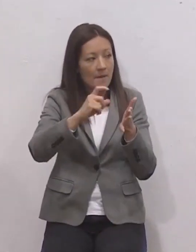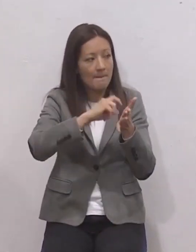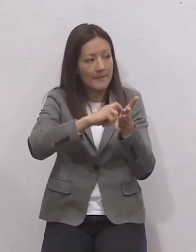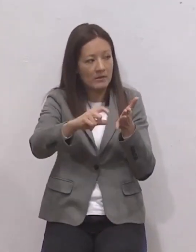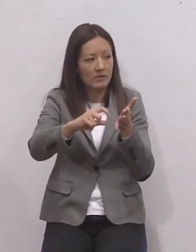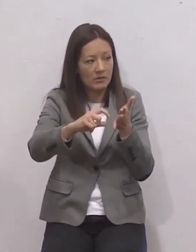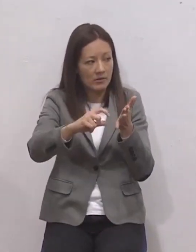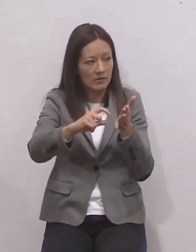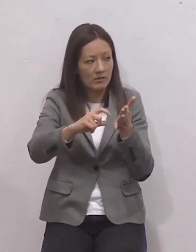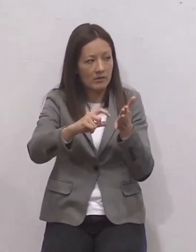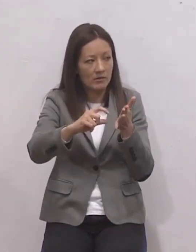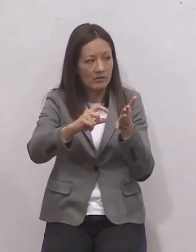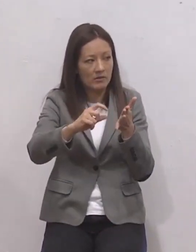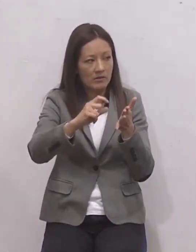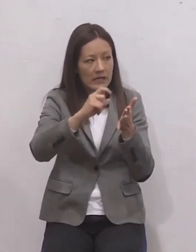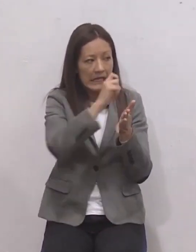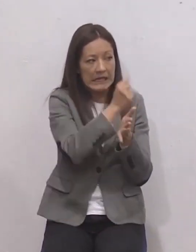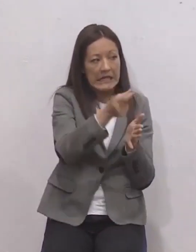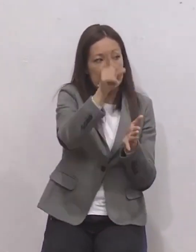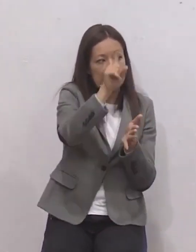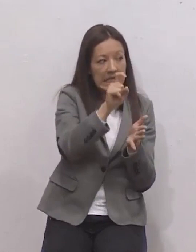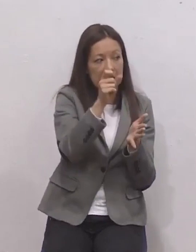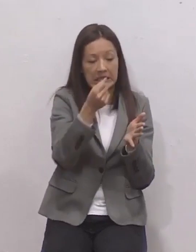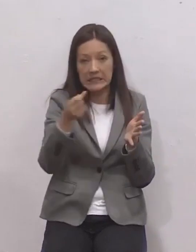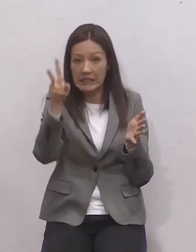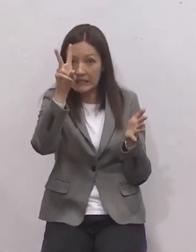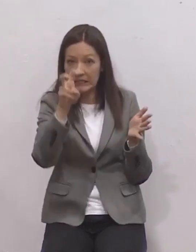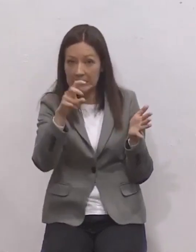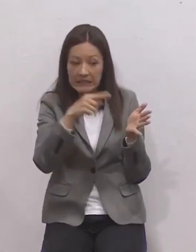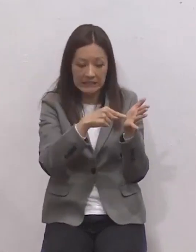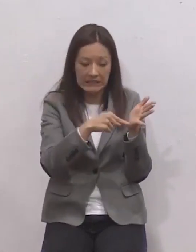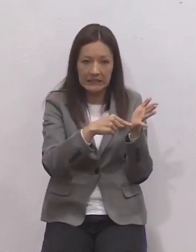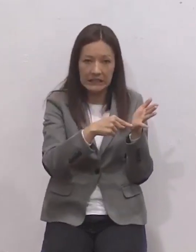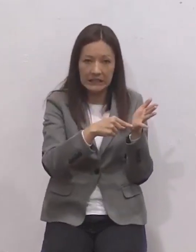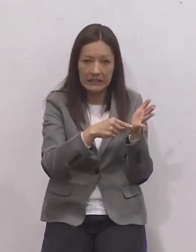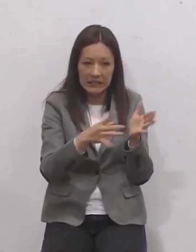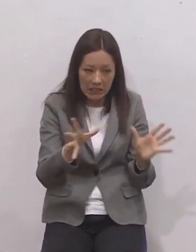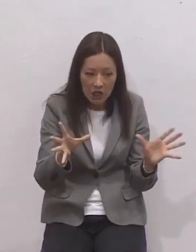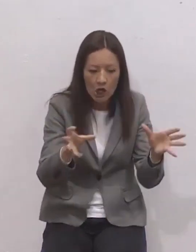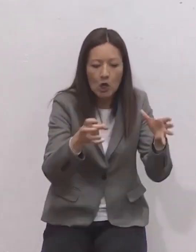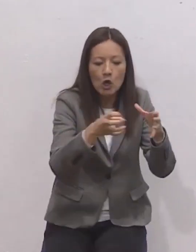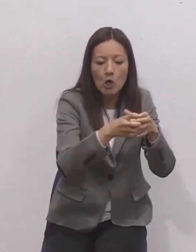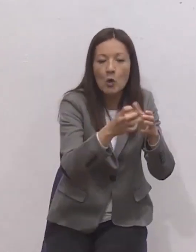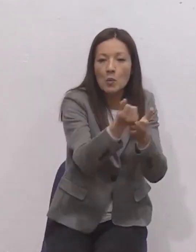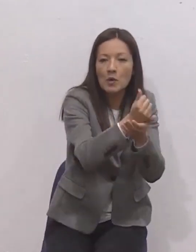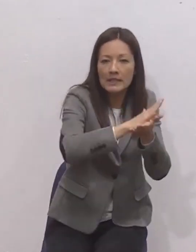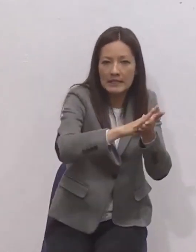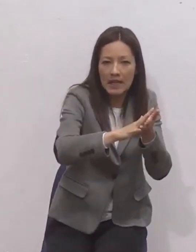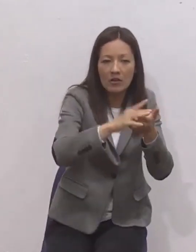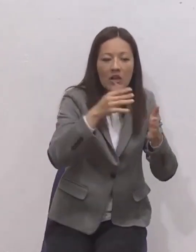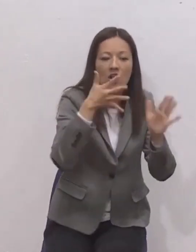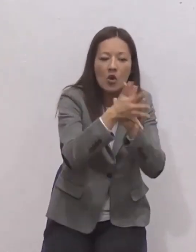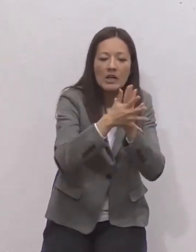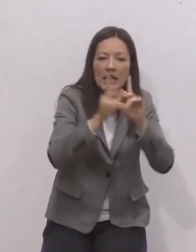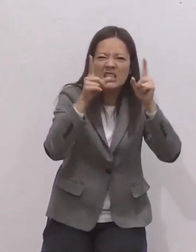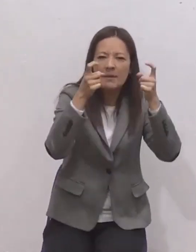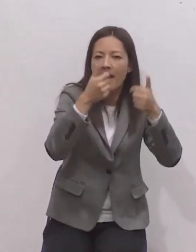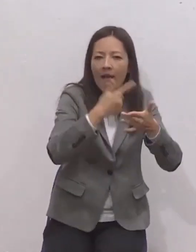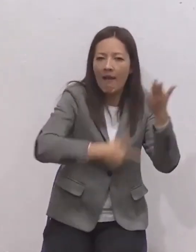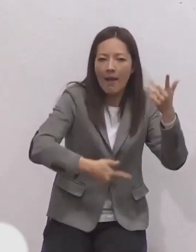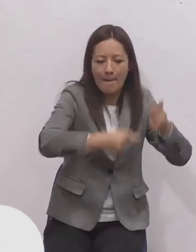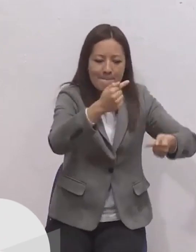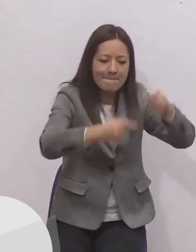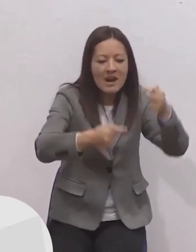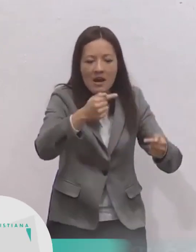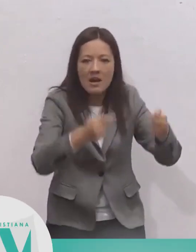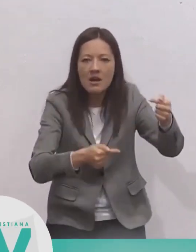versículo 16 y 17, está hablando de la congregación de los santos y está hablando de los pleitos y las divisiones y